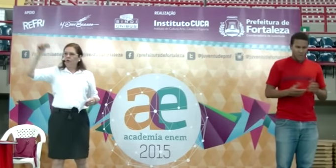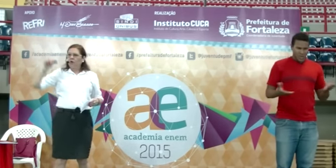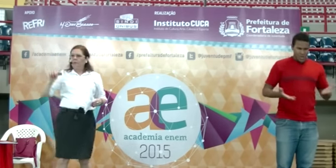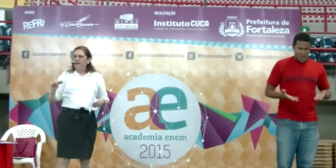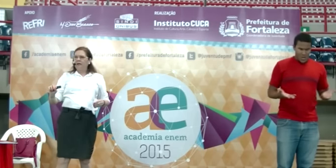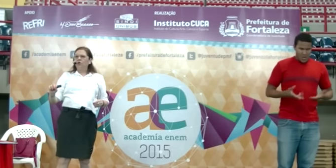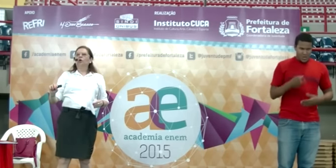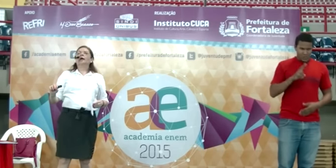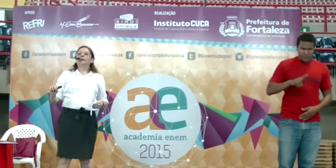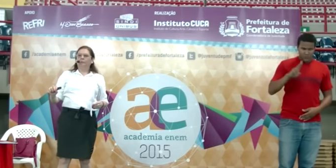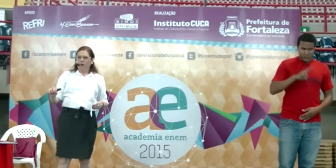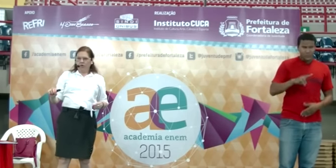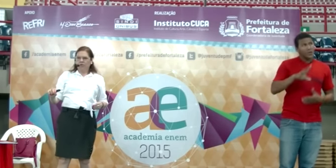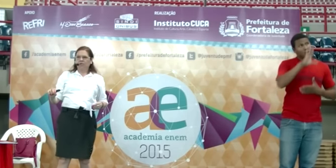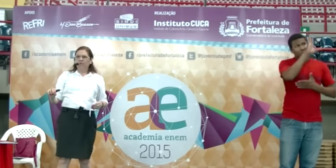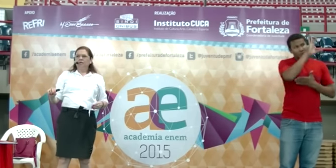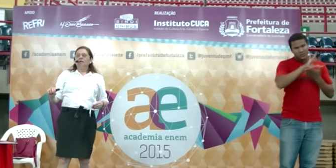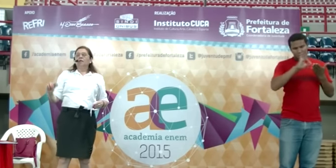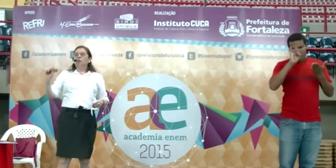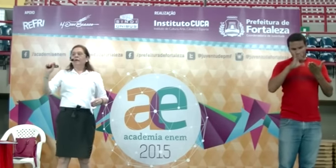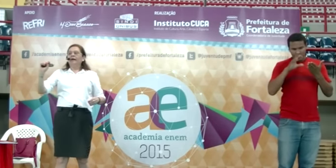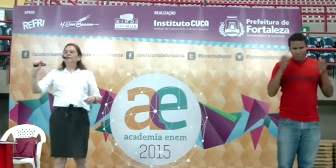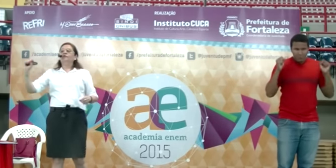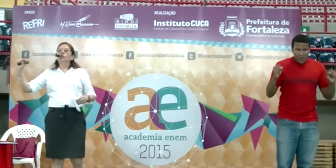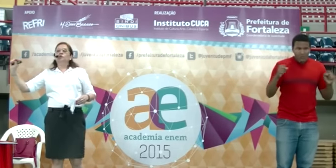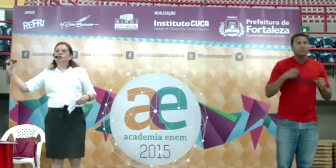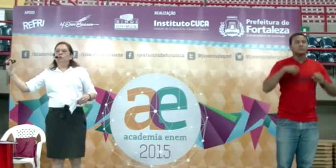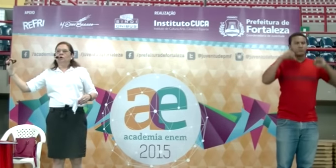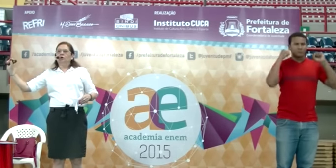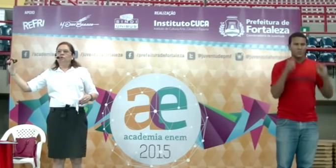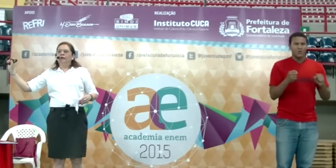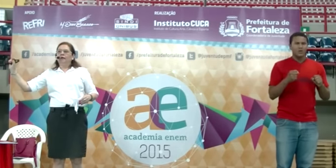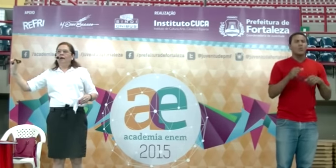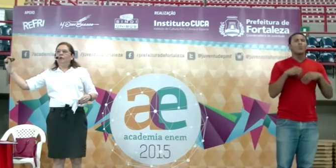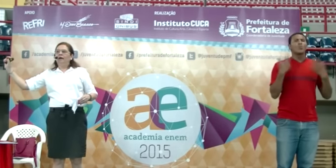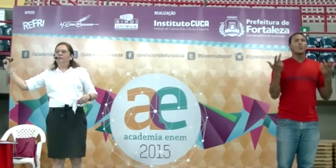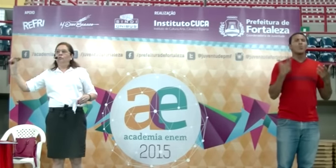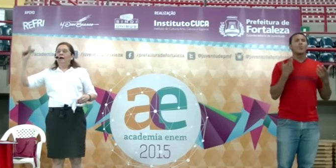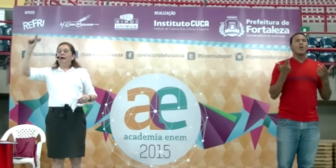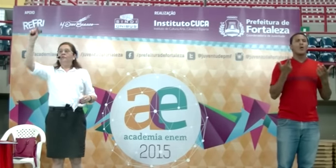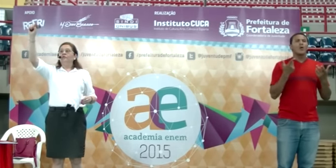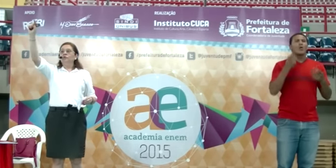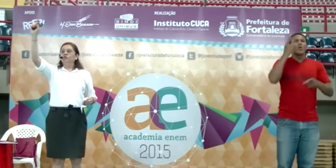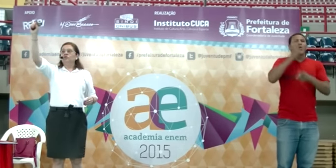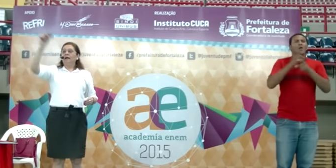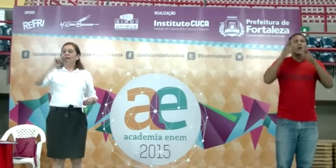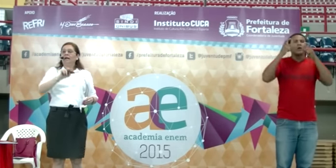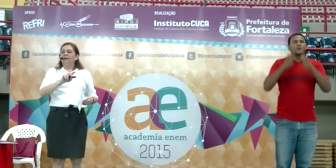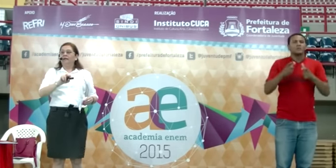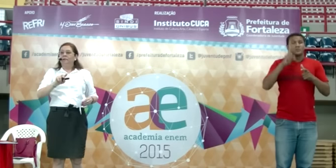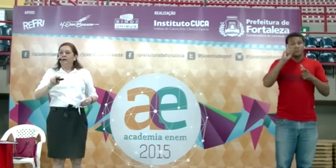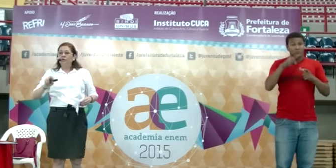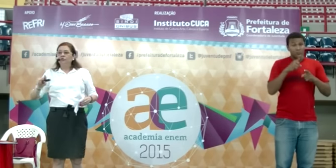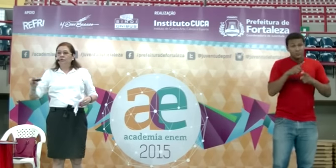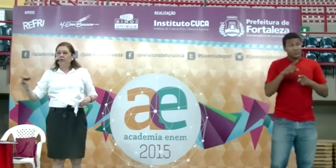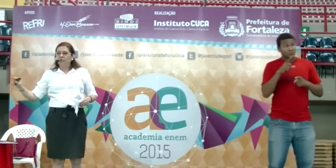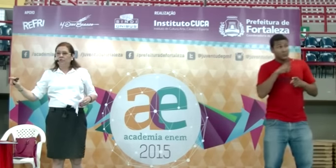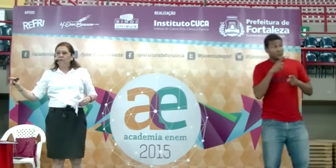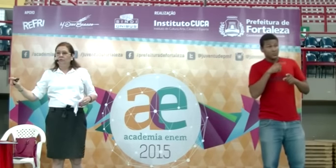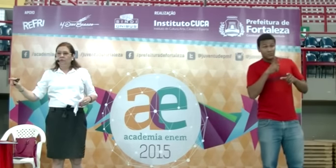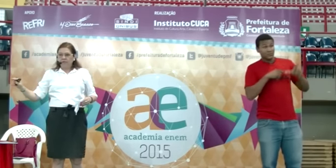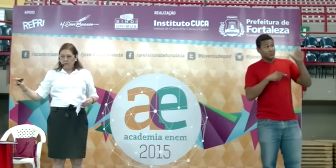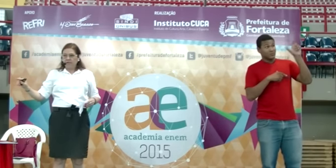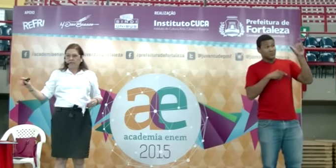agora posso copiar e colar? Pode. E qual é a fonte que eu coloco lá ao lado? A fonte é aquela que está embaixo